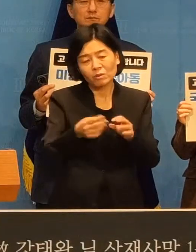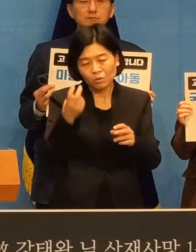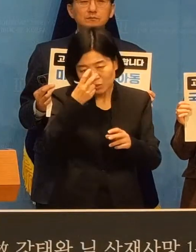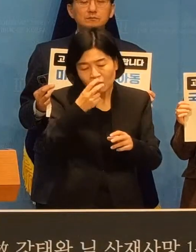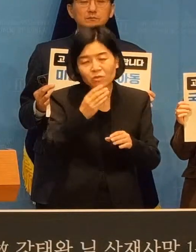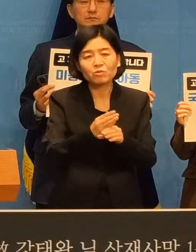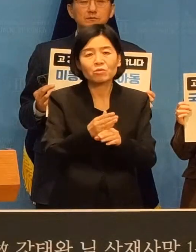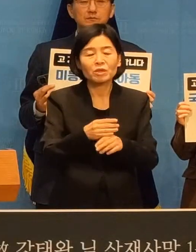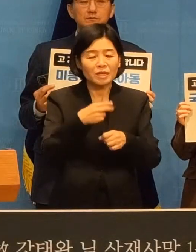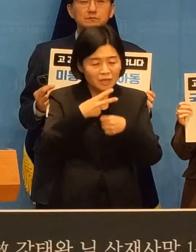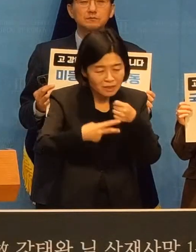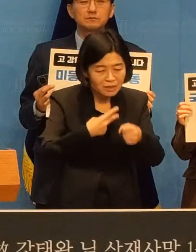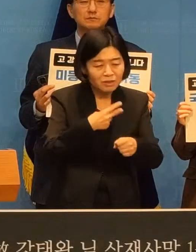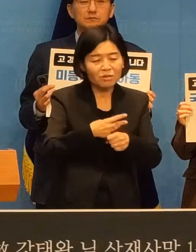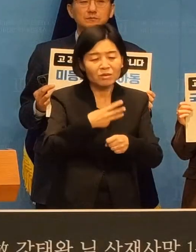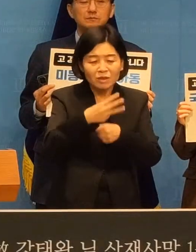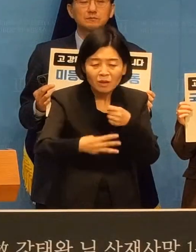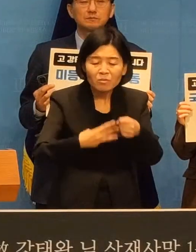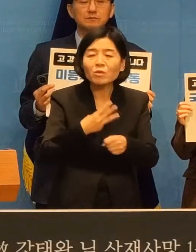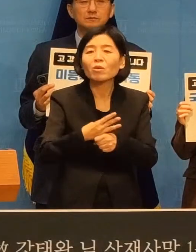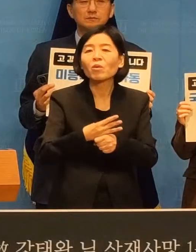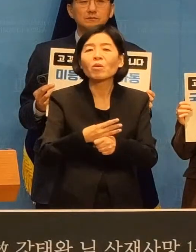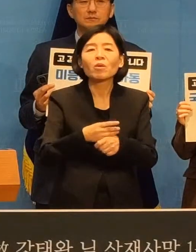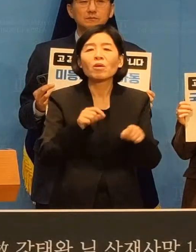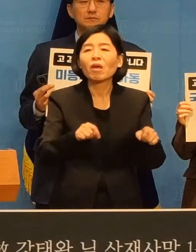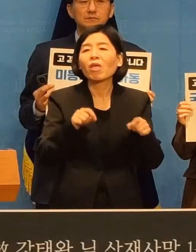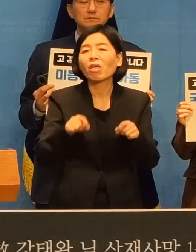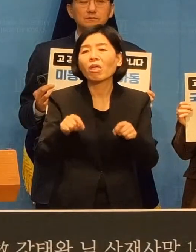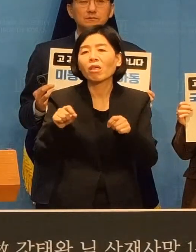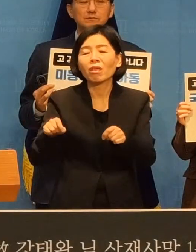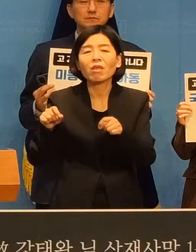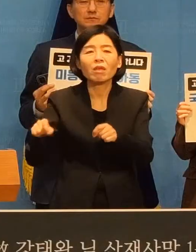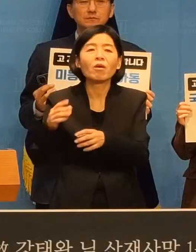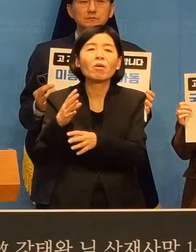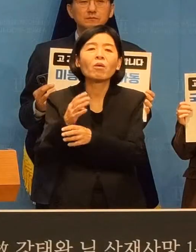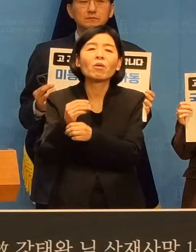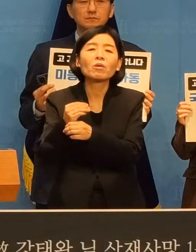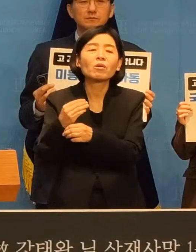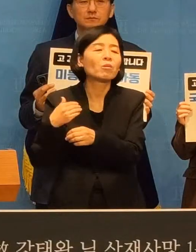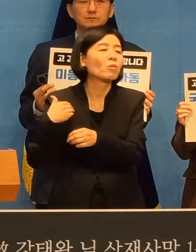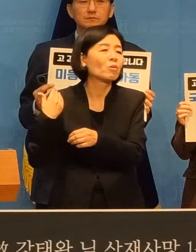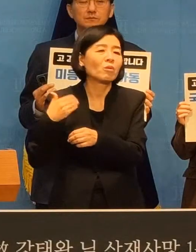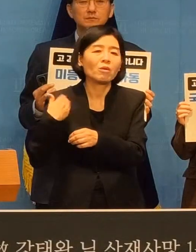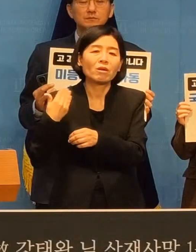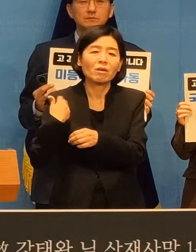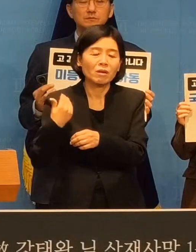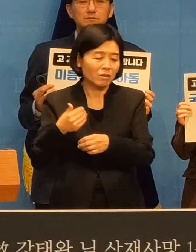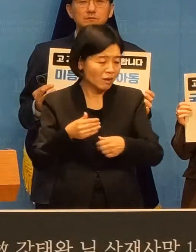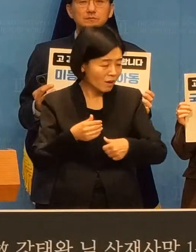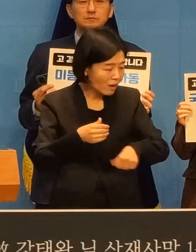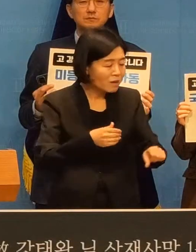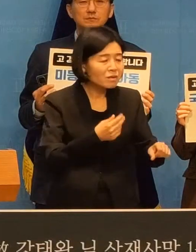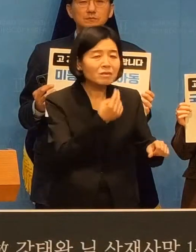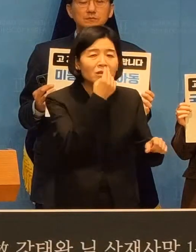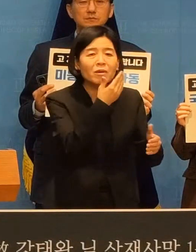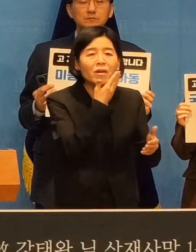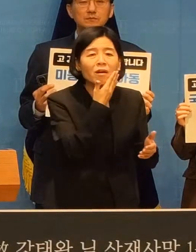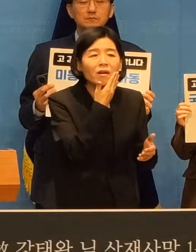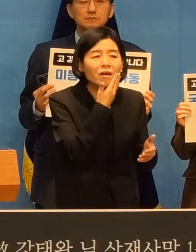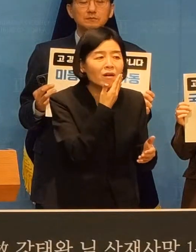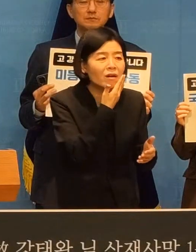걸릴지 3년이 걸릴지 모르겠다고 해요. 내 아까운 아들이 죽겠는데